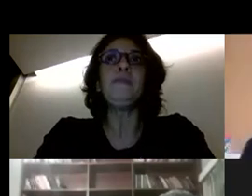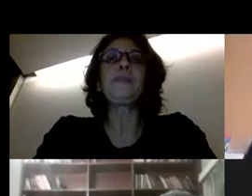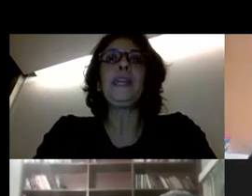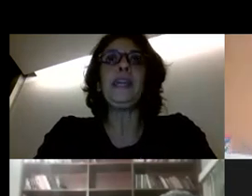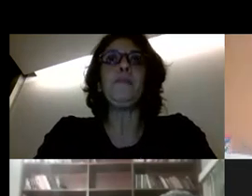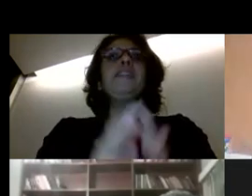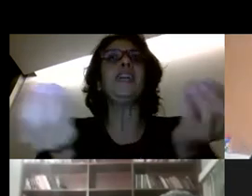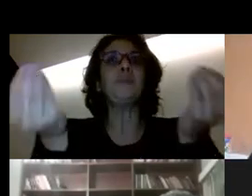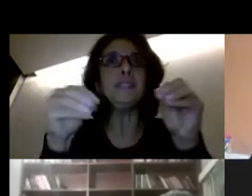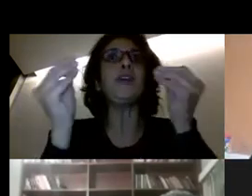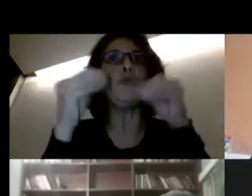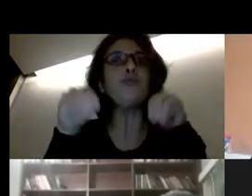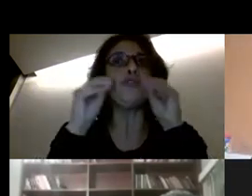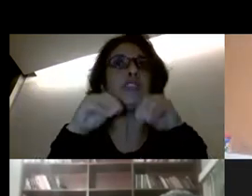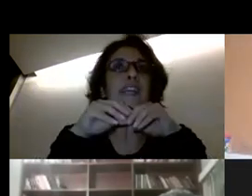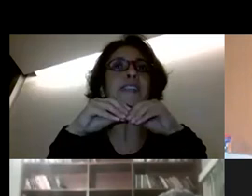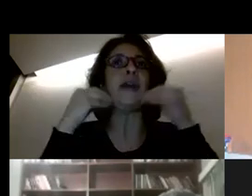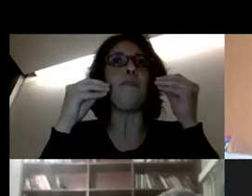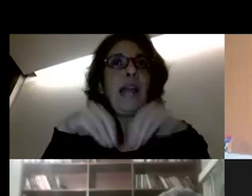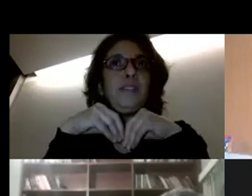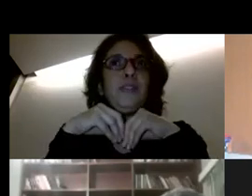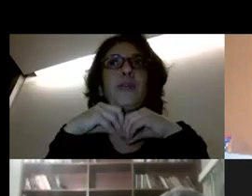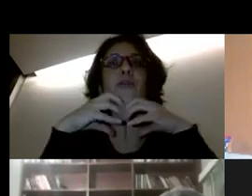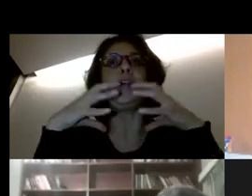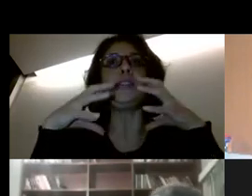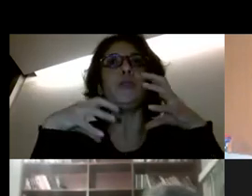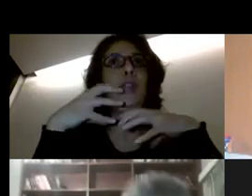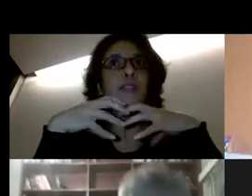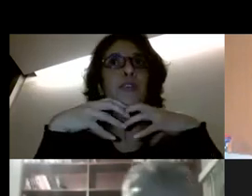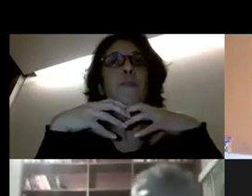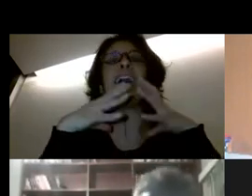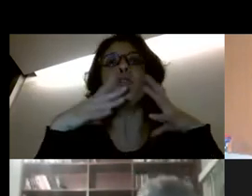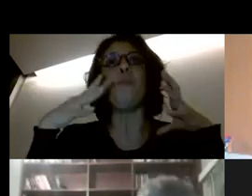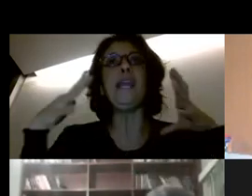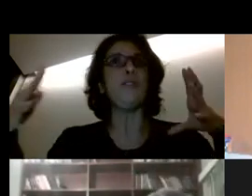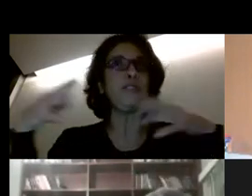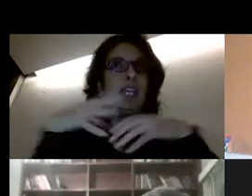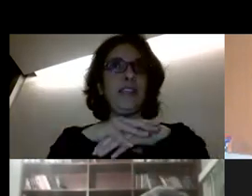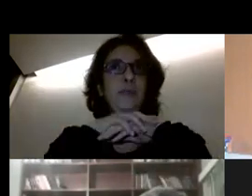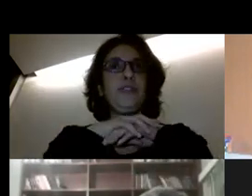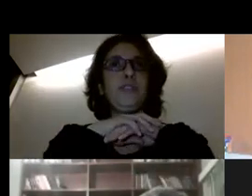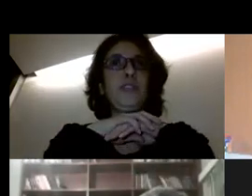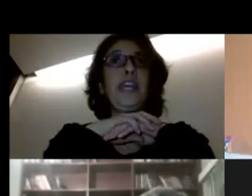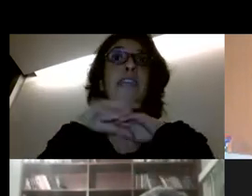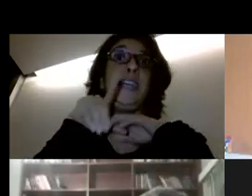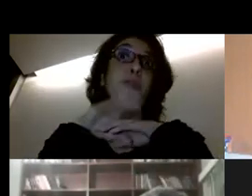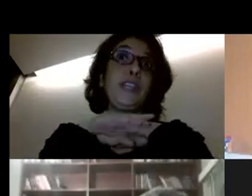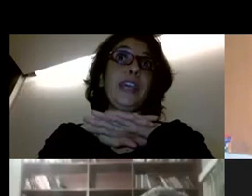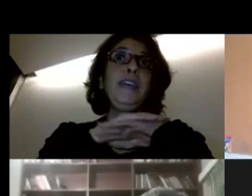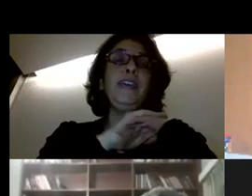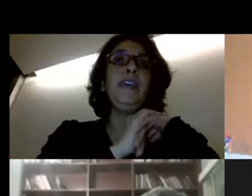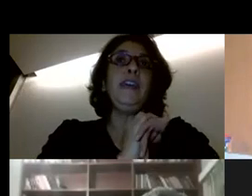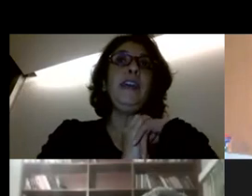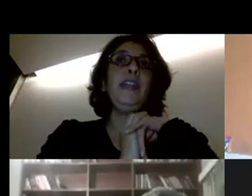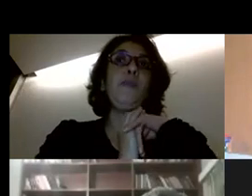que mientras más recursos se van ensamblando o articulando, más complejo se hace el proceso. Es ahí